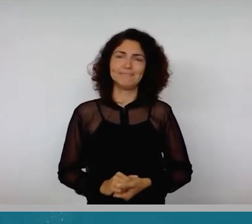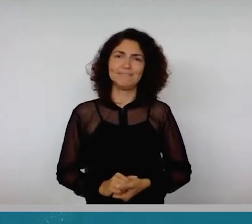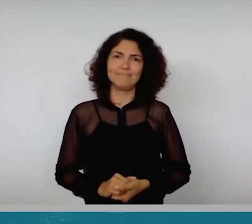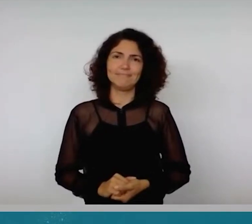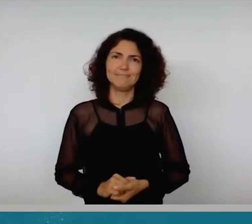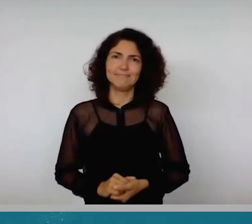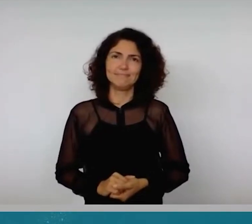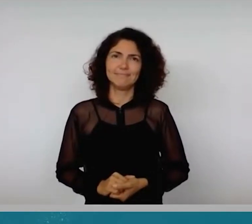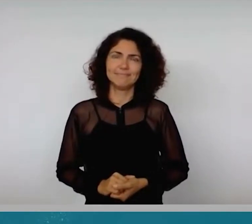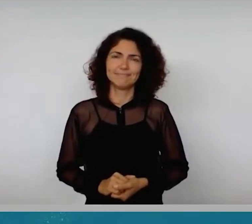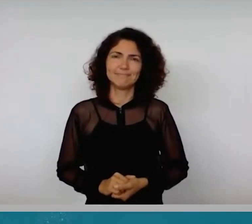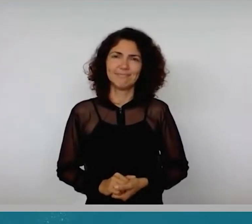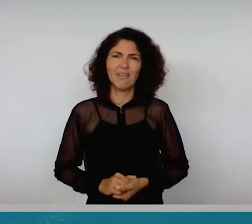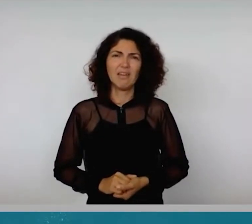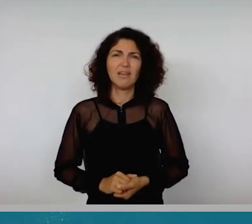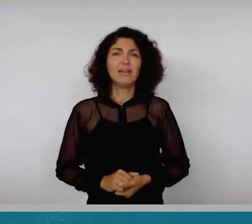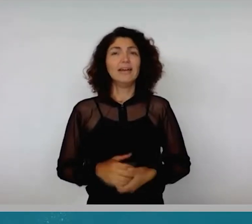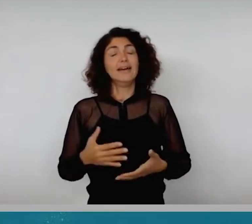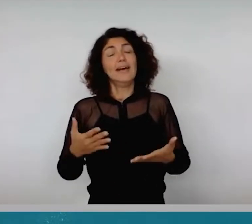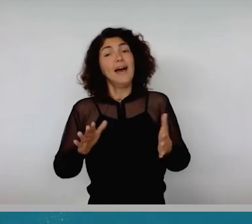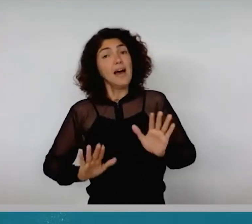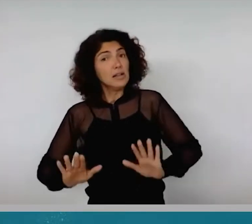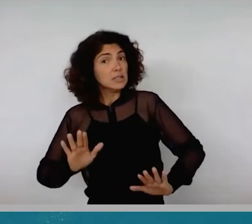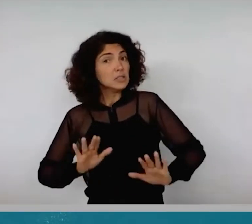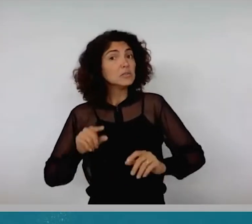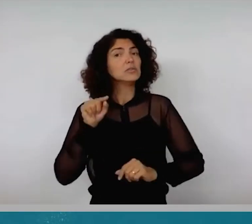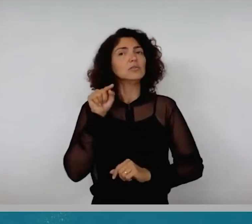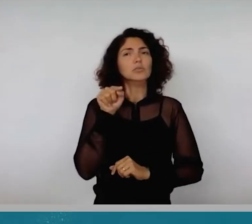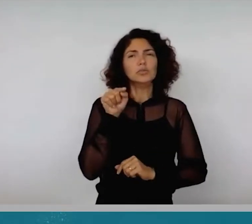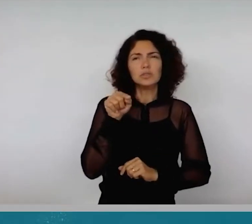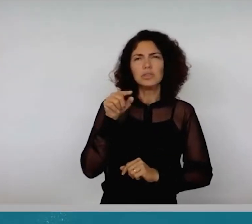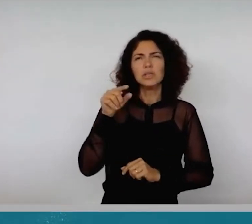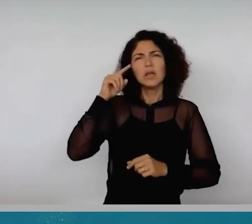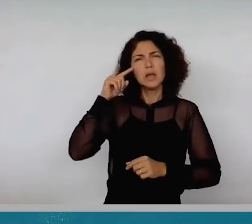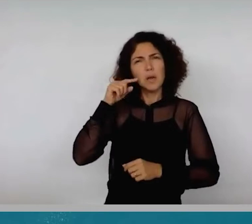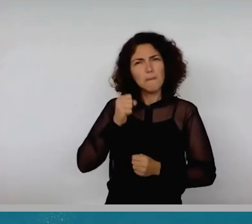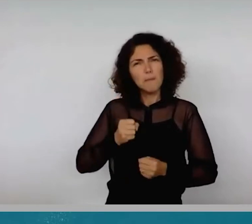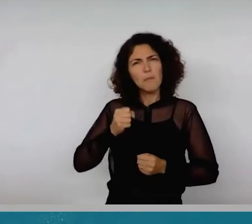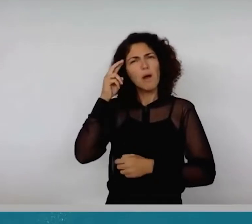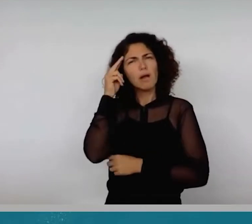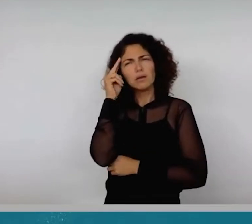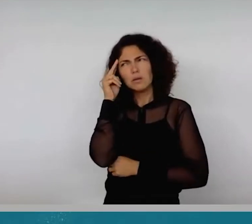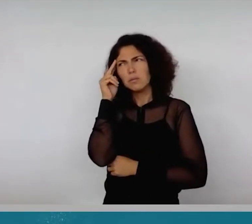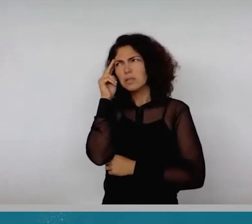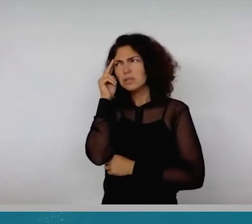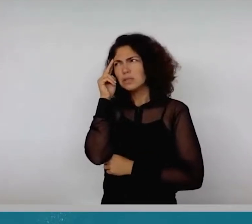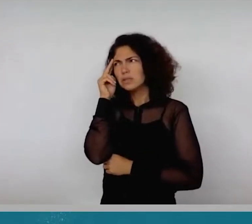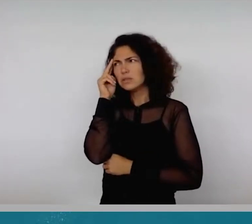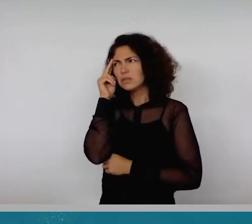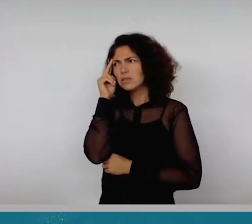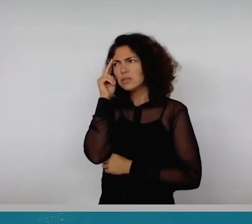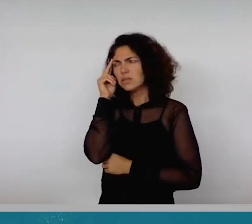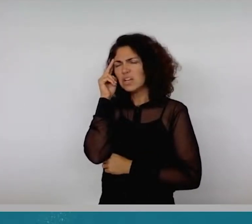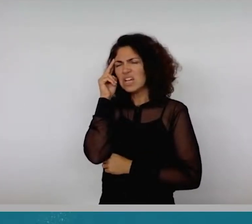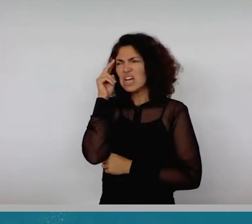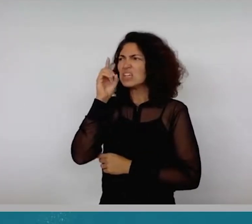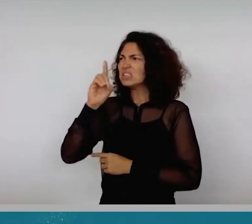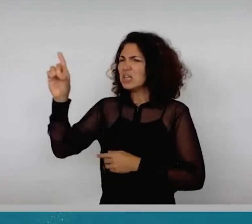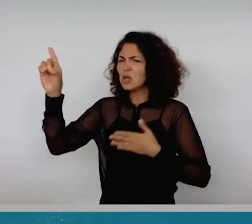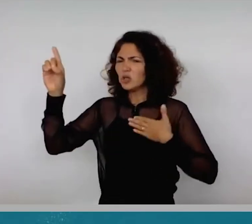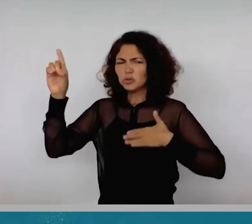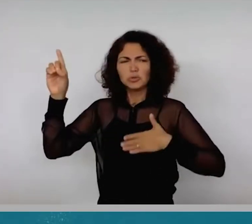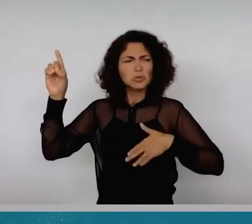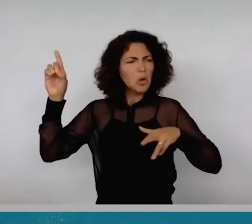aqui penado, vida toda servindo os irmãos, e de repente o Senhor se agradou aquele irmão ali, e de repente, né,